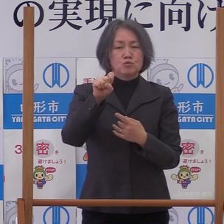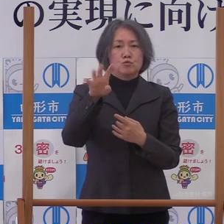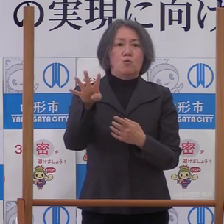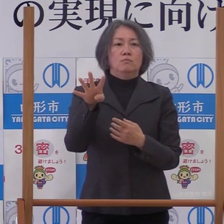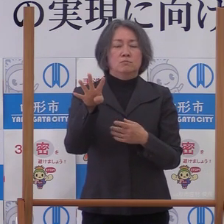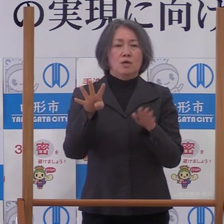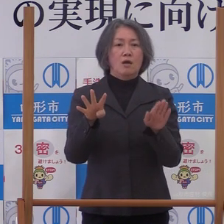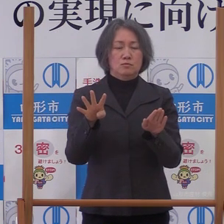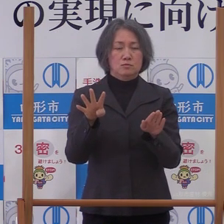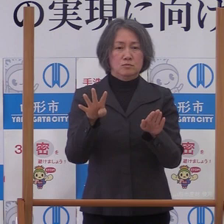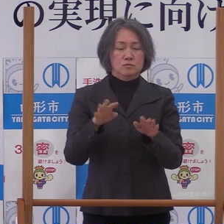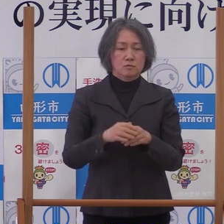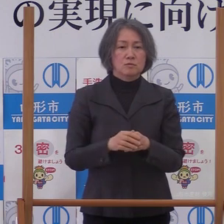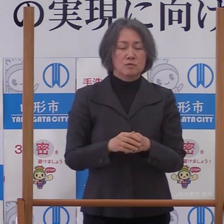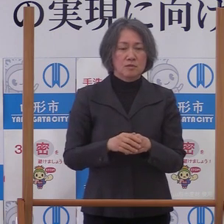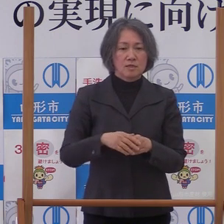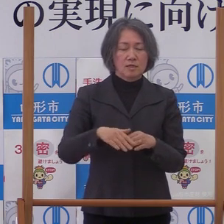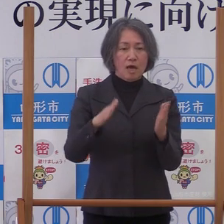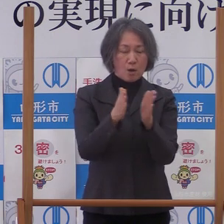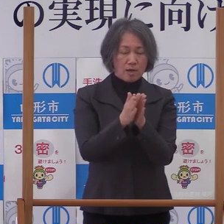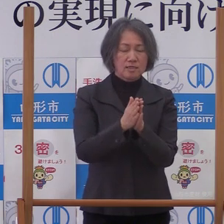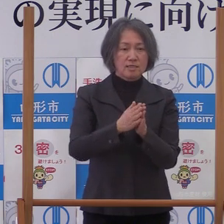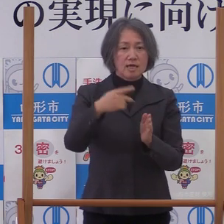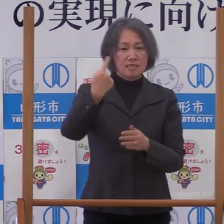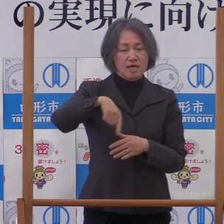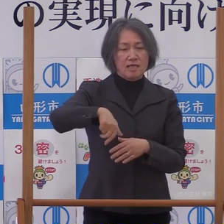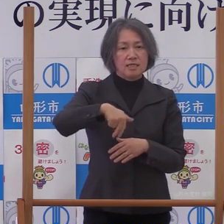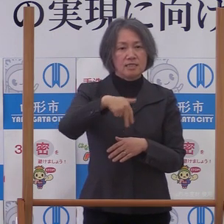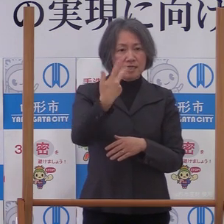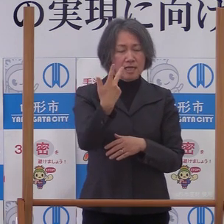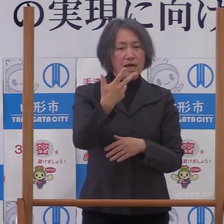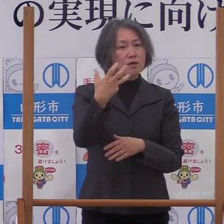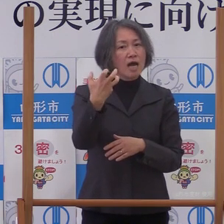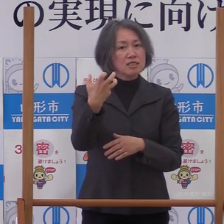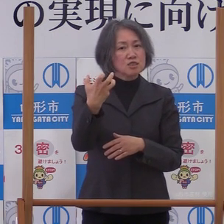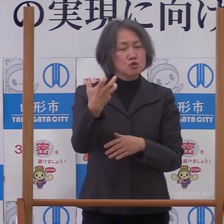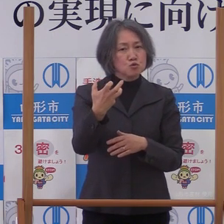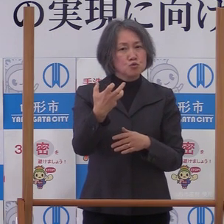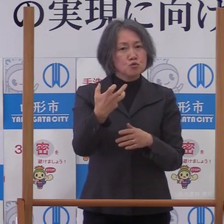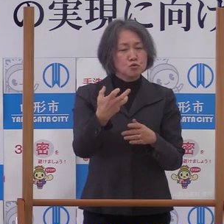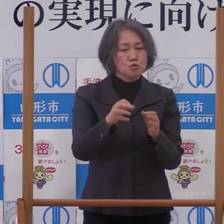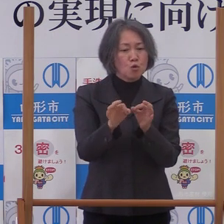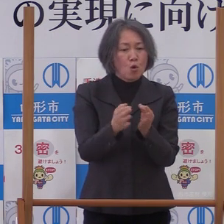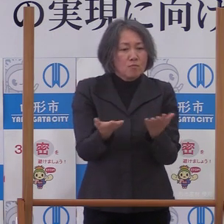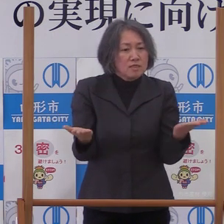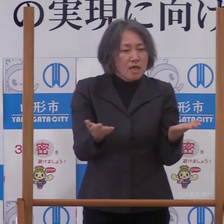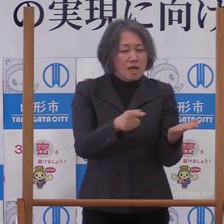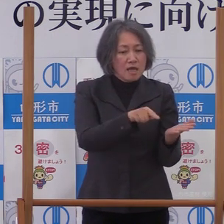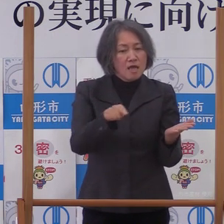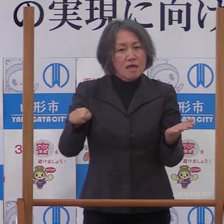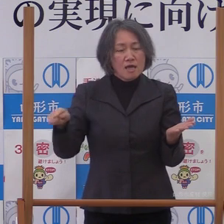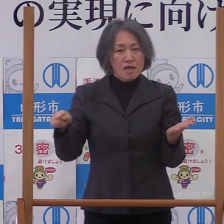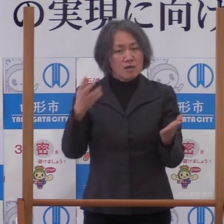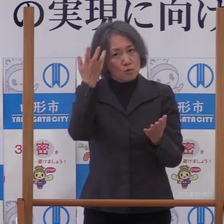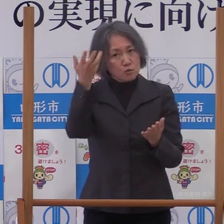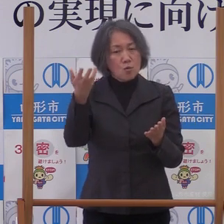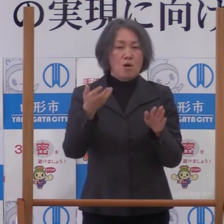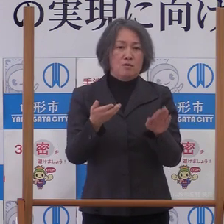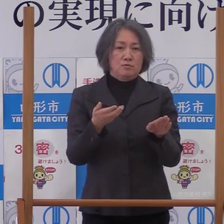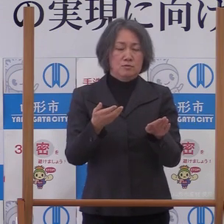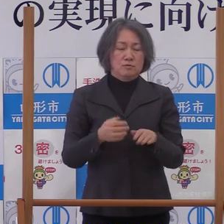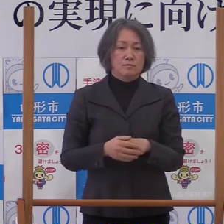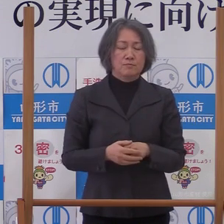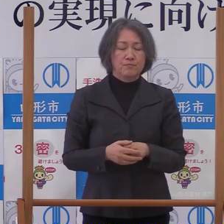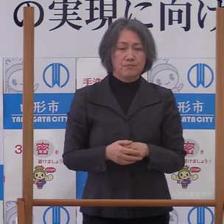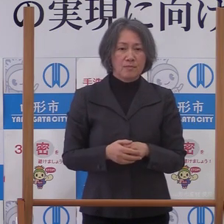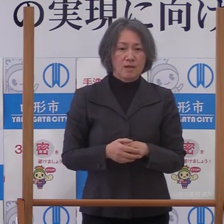ますので、約1779、1780程度ぐらいの飲食店の方を想定してございます。また